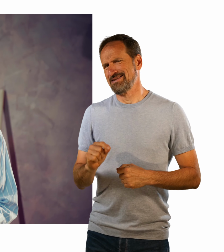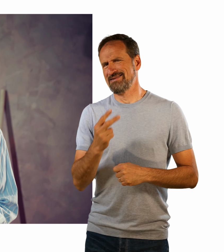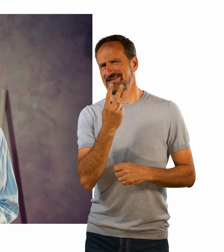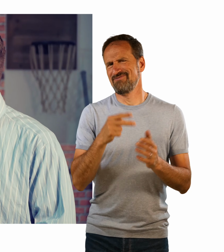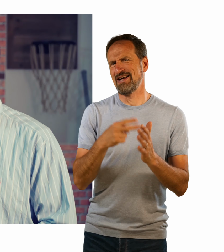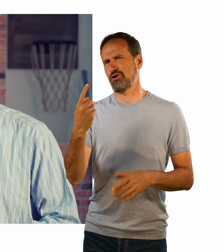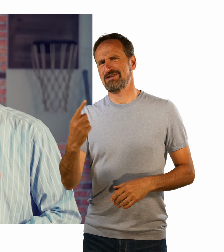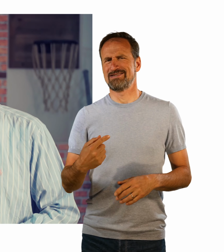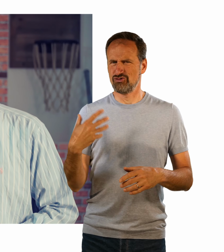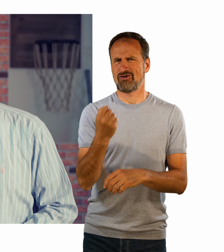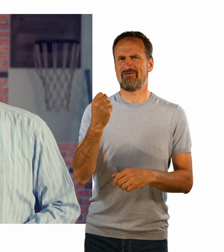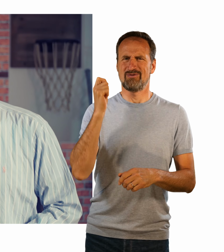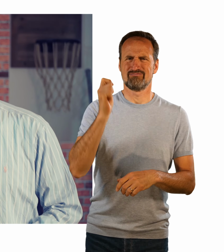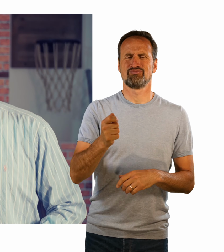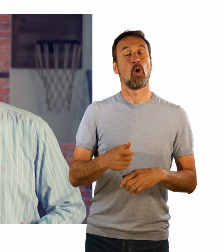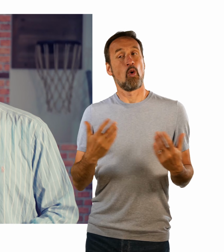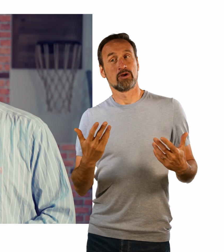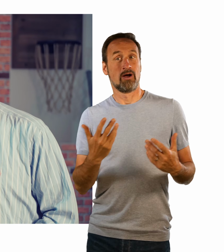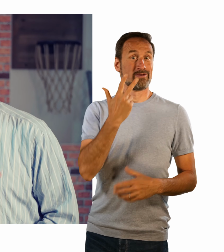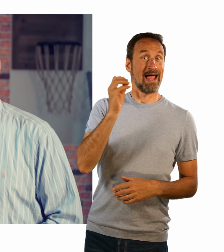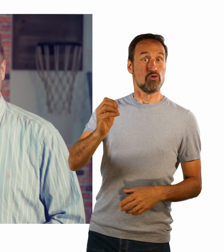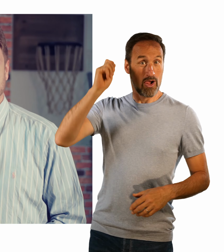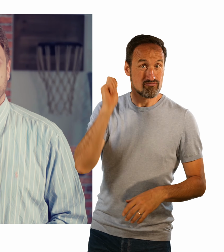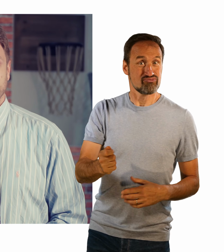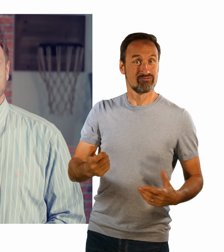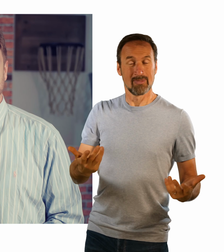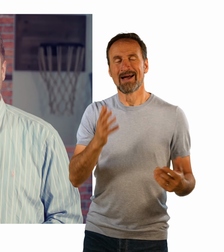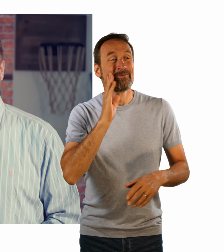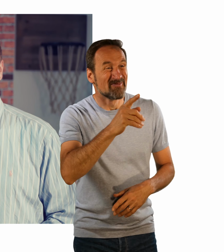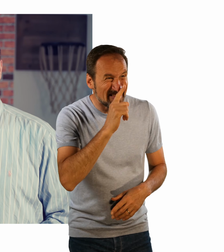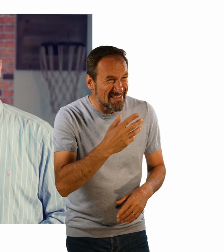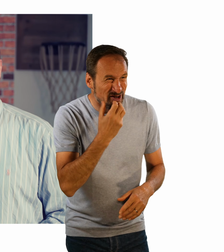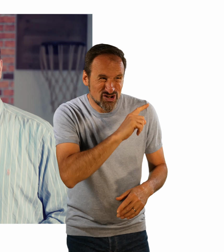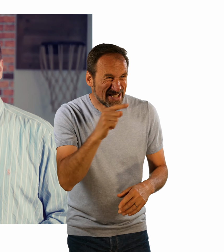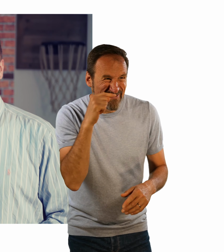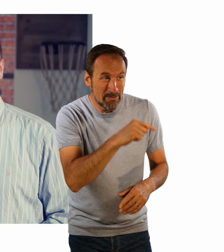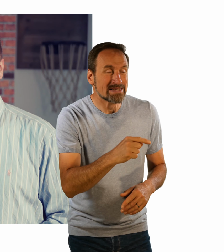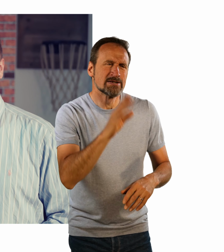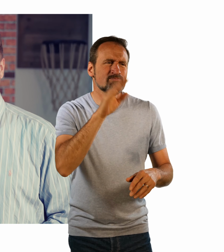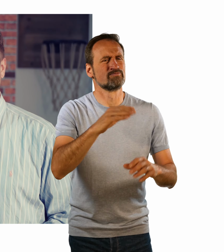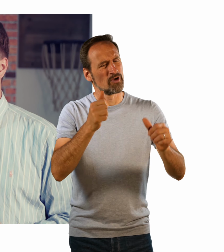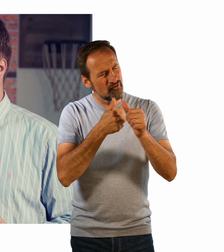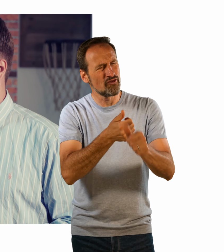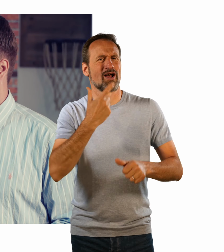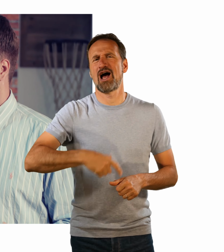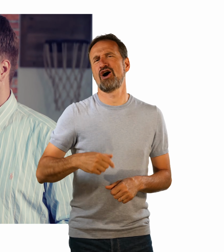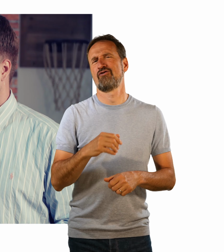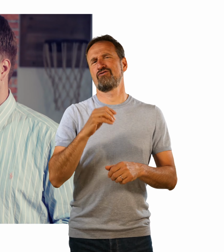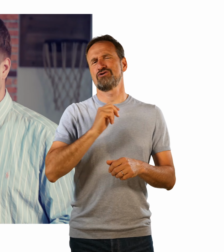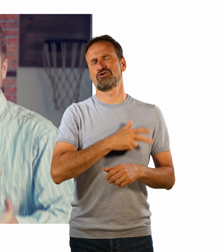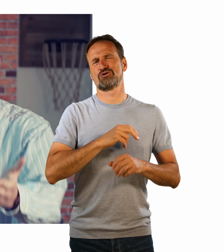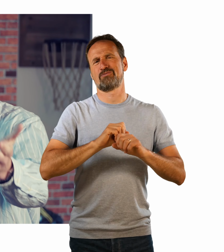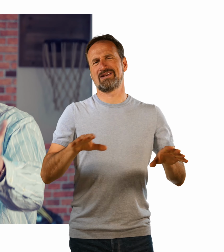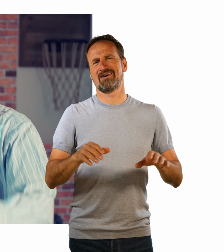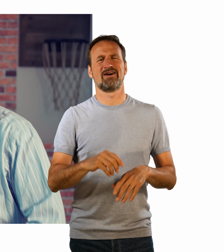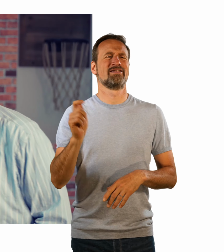2,1 zu gewinnen. Vielleicht sogar 3,0. Wenn ihr nichts von uns verpassen wollt, folgt uns bitte auf Social Media. Das heißt Instagram, TikTok und alles, was